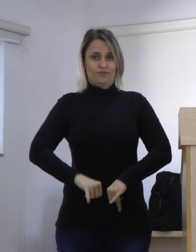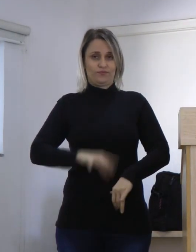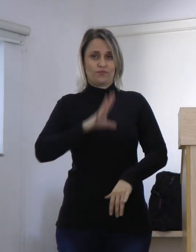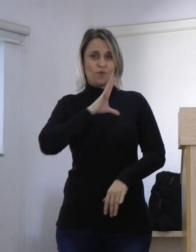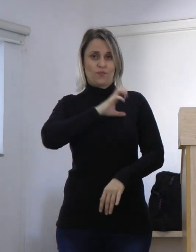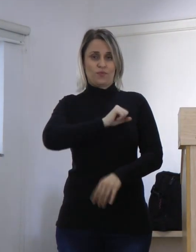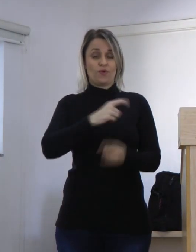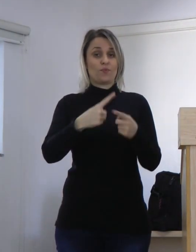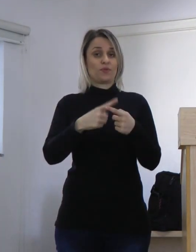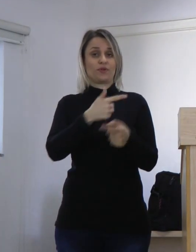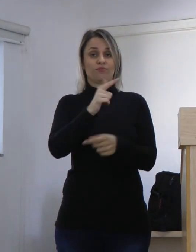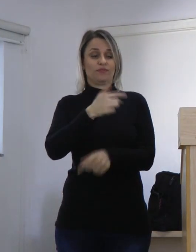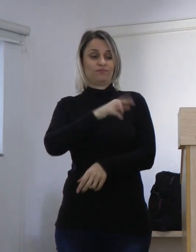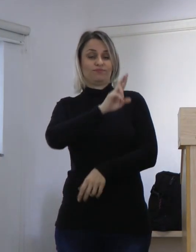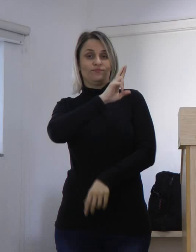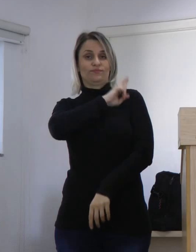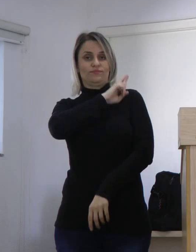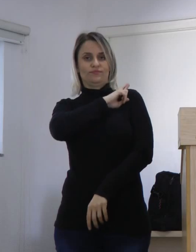sentimento alheio.